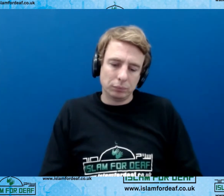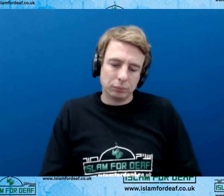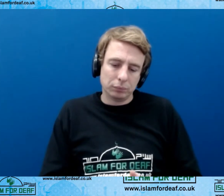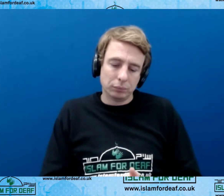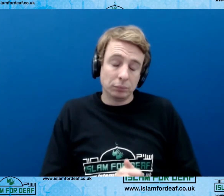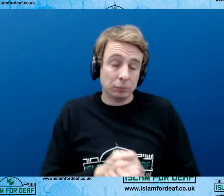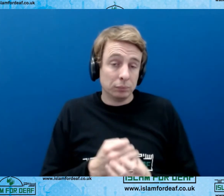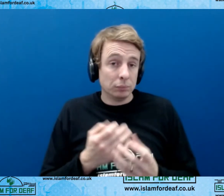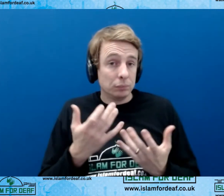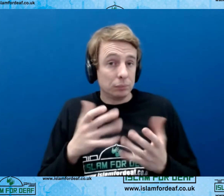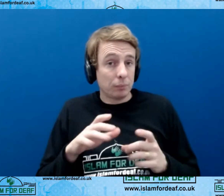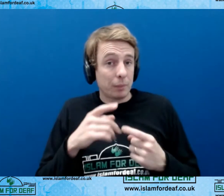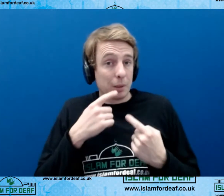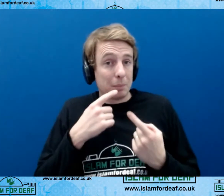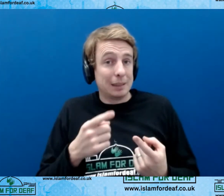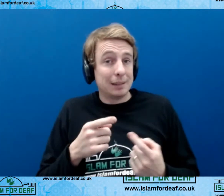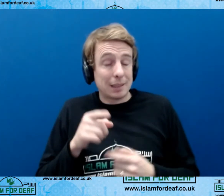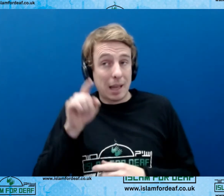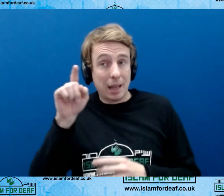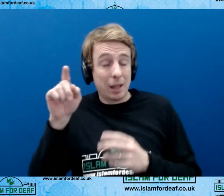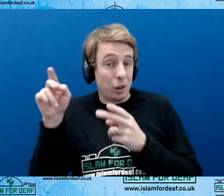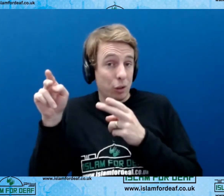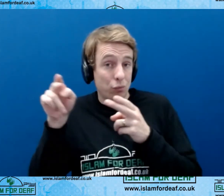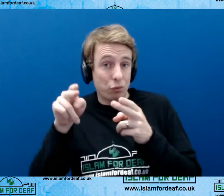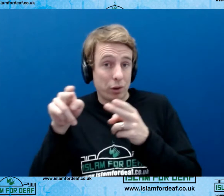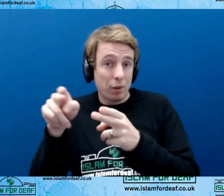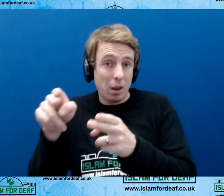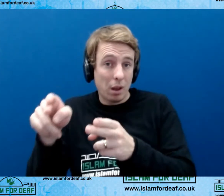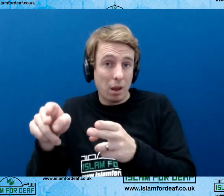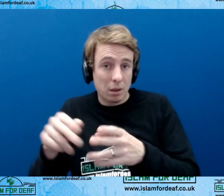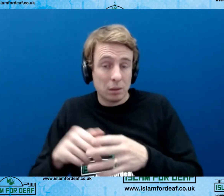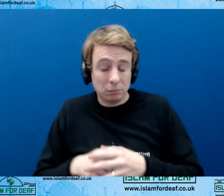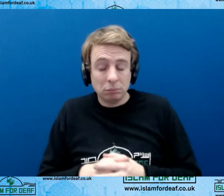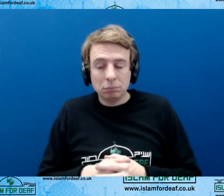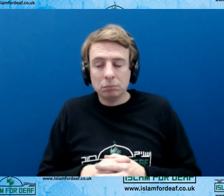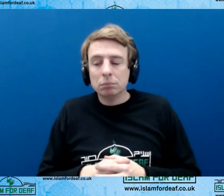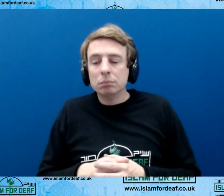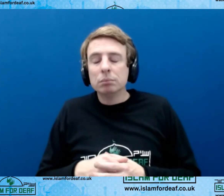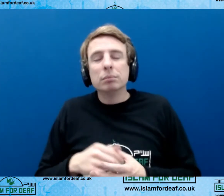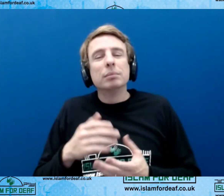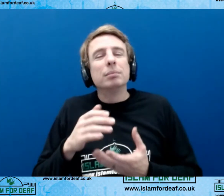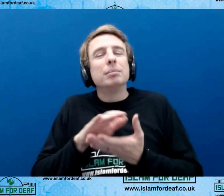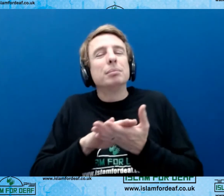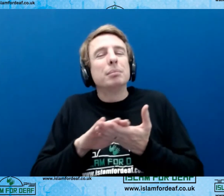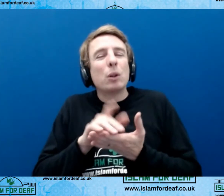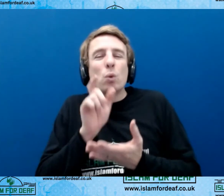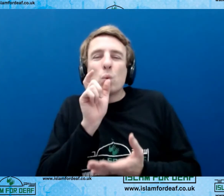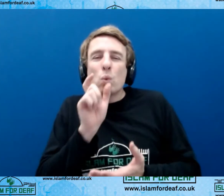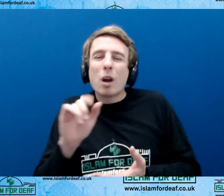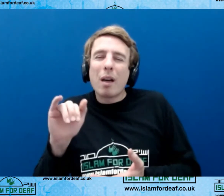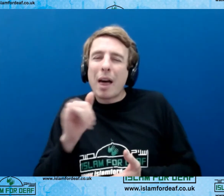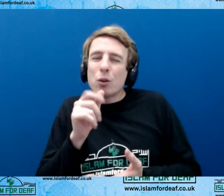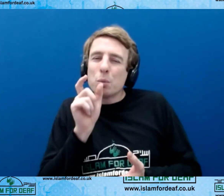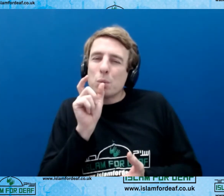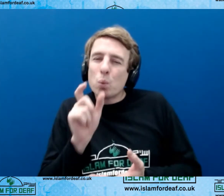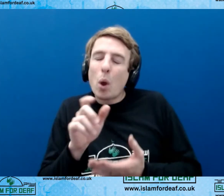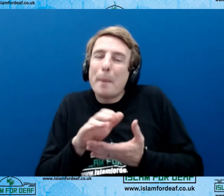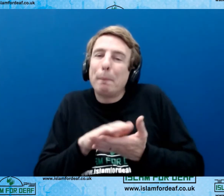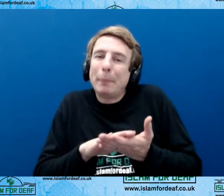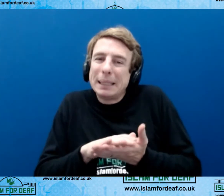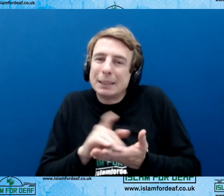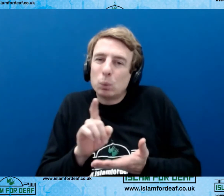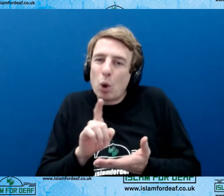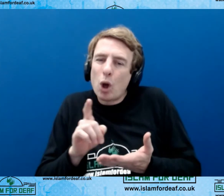that the Kawthar, the meaning of it is abundant goodness. فقال الله سبحانه وتعالى إنا